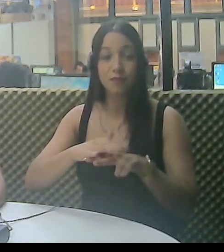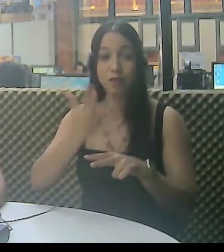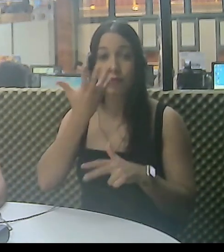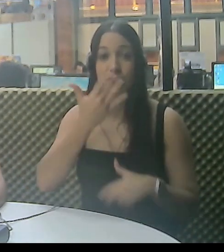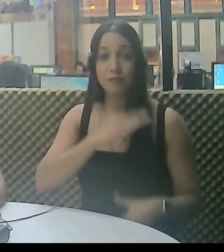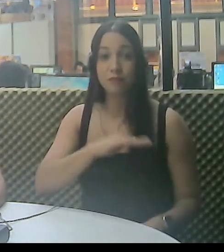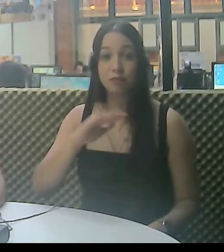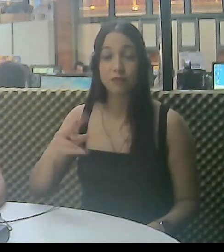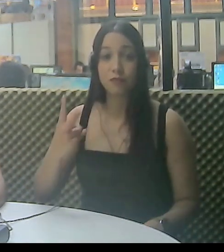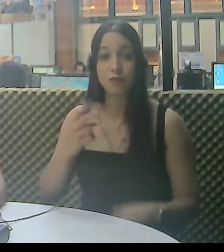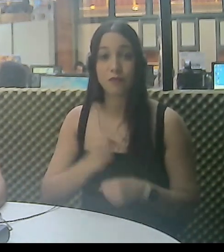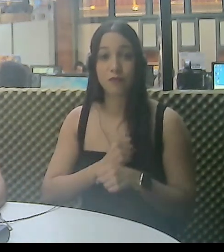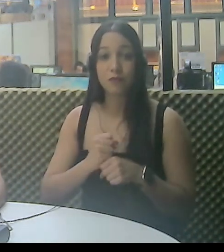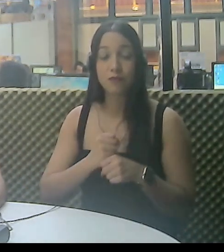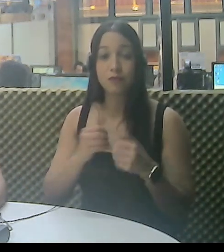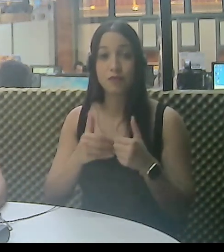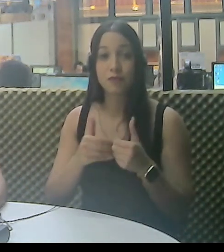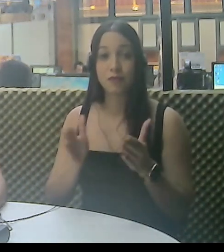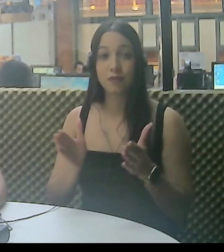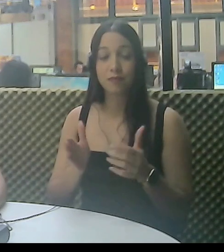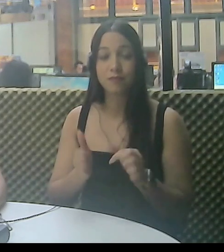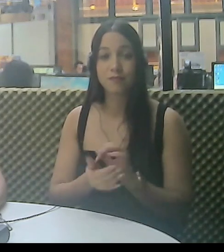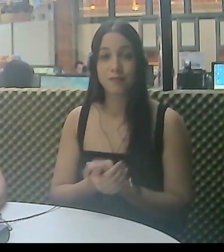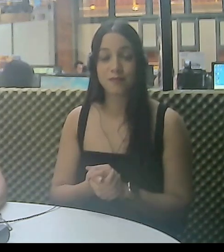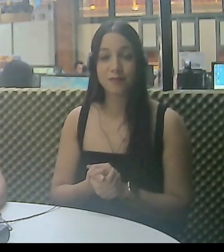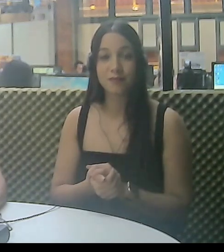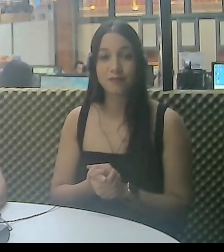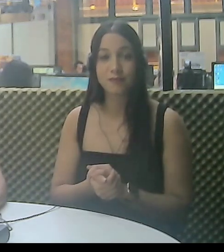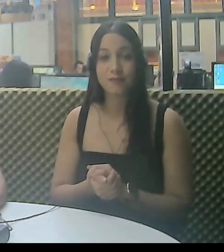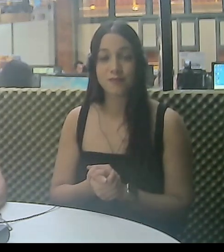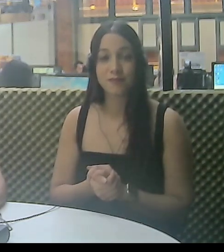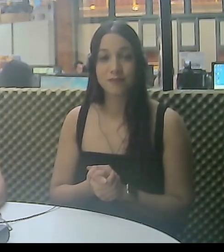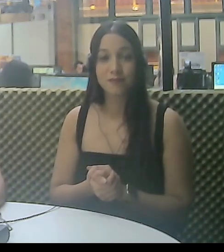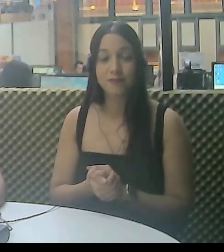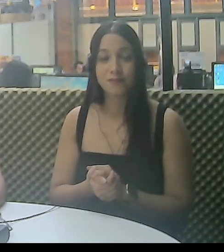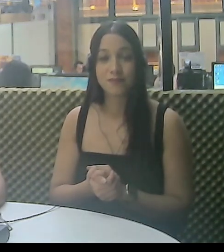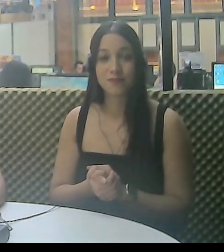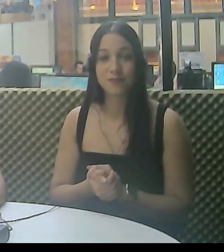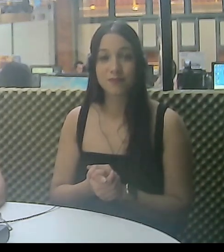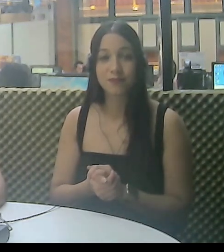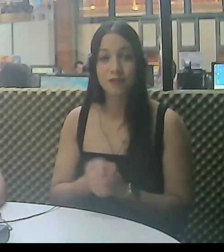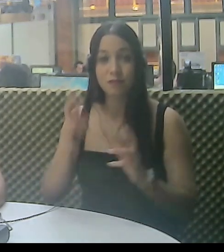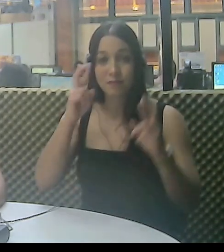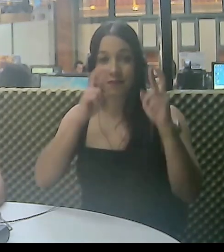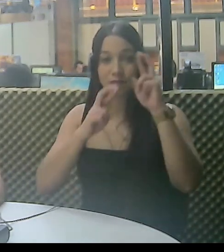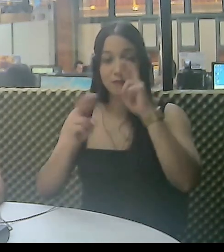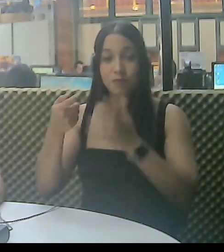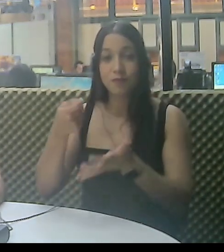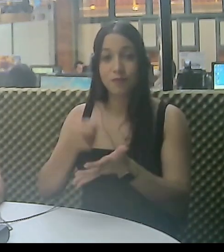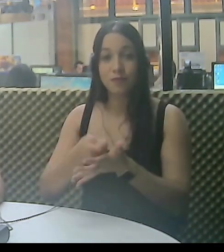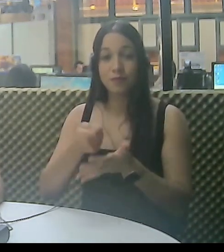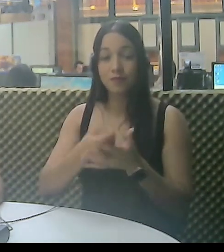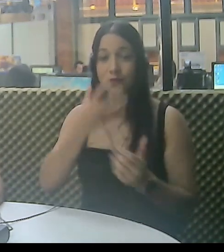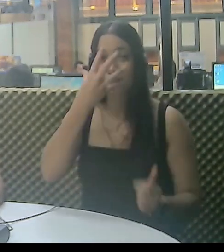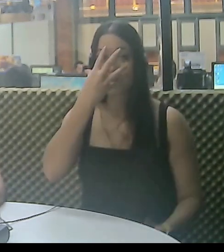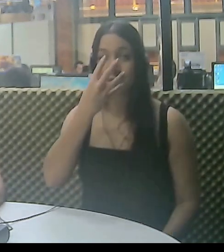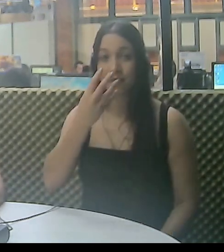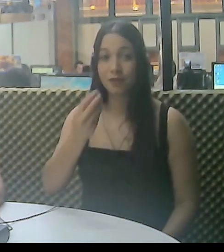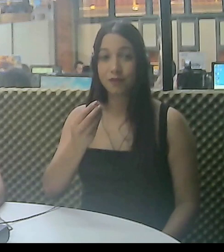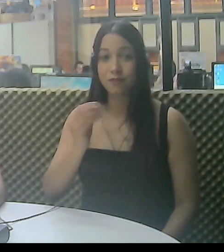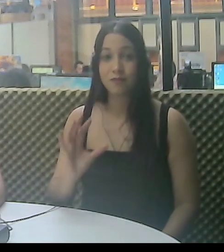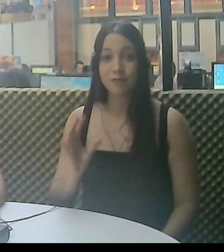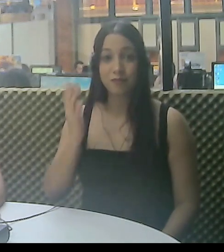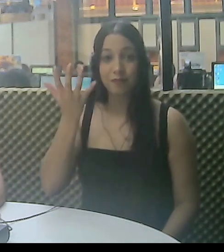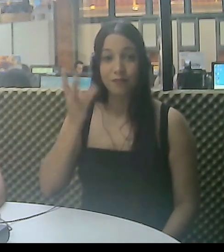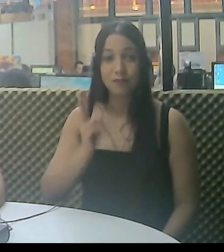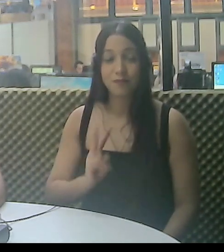completa 2 anos de serviços prestados à população. E ainda, vistoria obrigatória de vans escolares segue